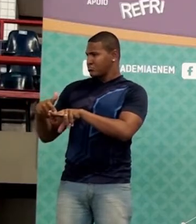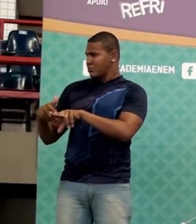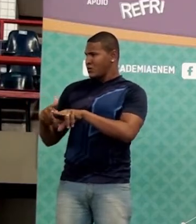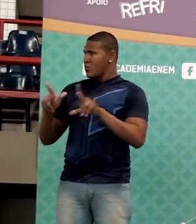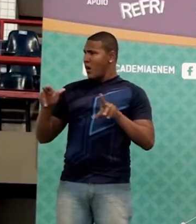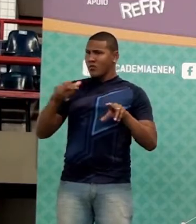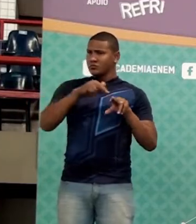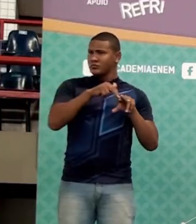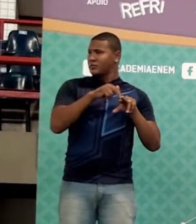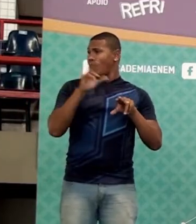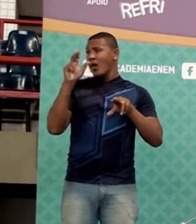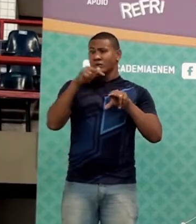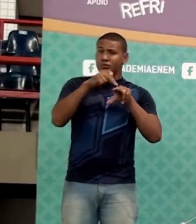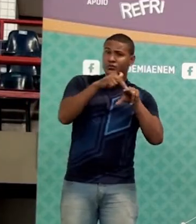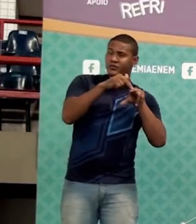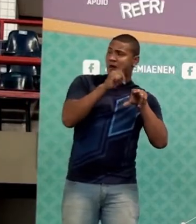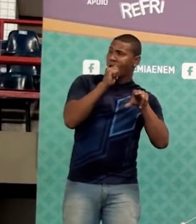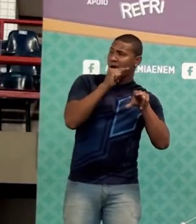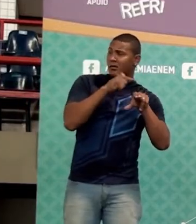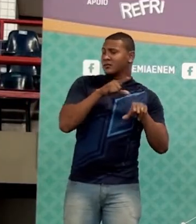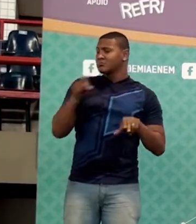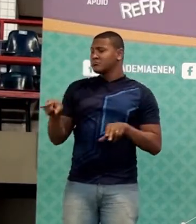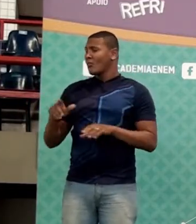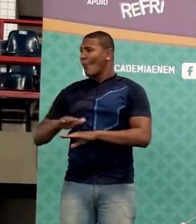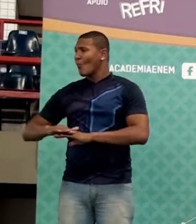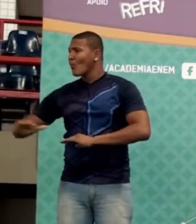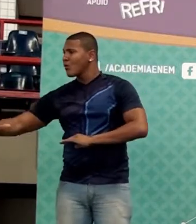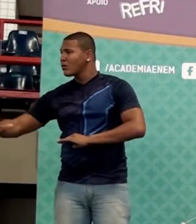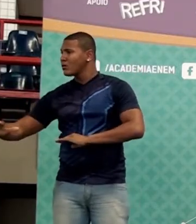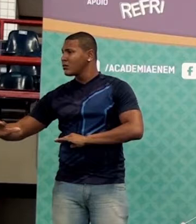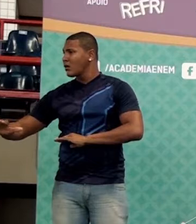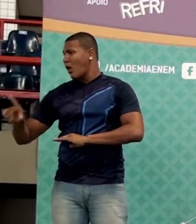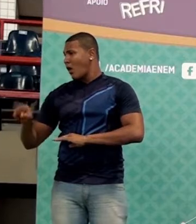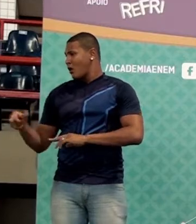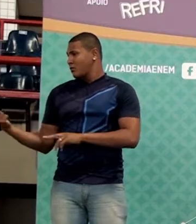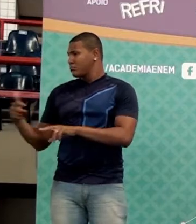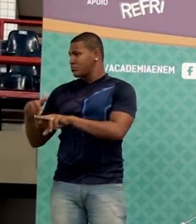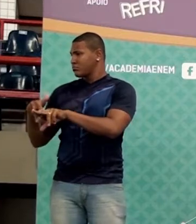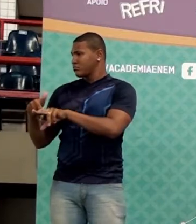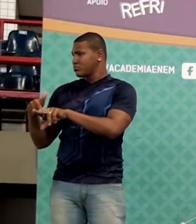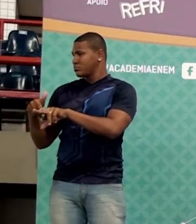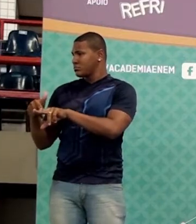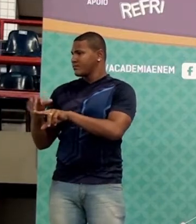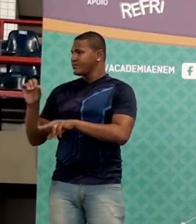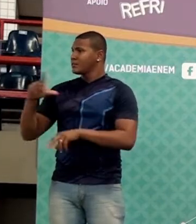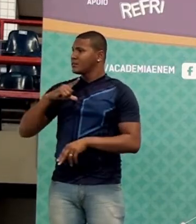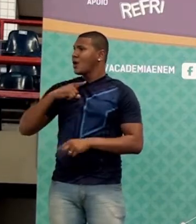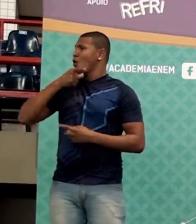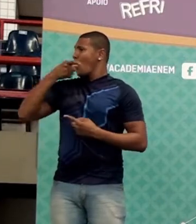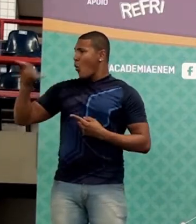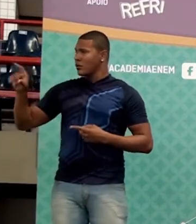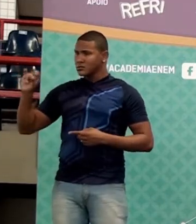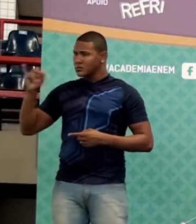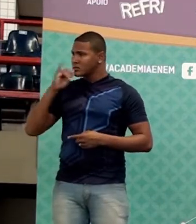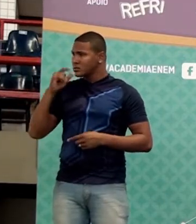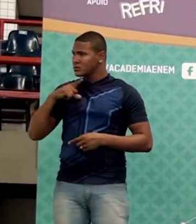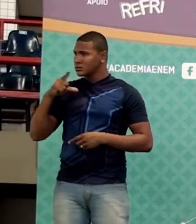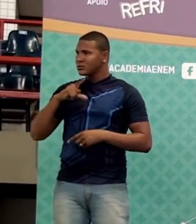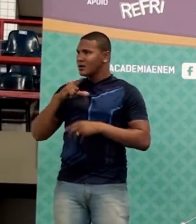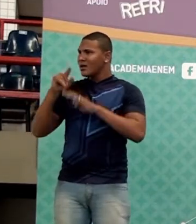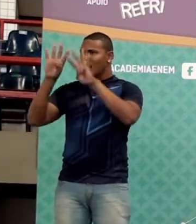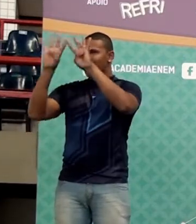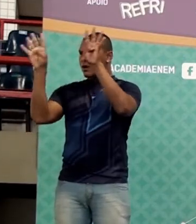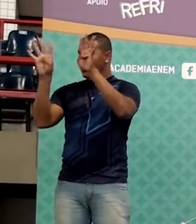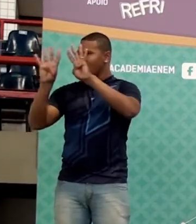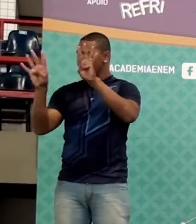outra opção. Do canto que tem neve, tem o esqui. Aí vocês começam a dar uma volta